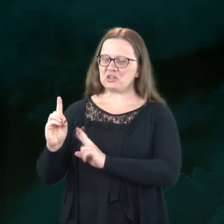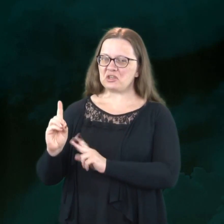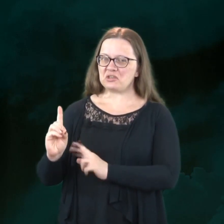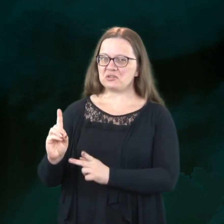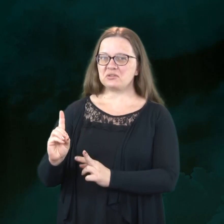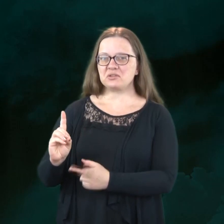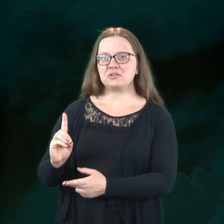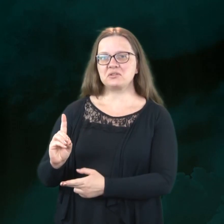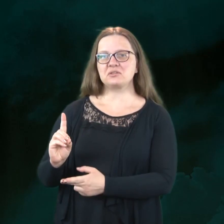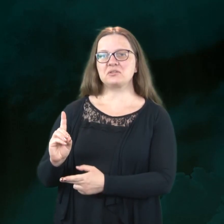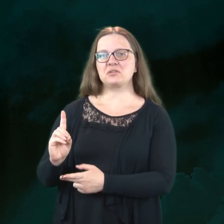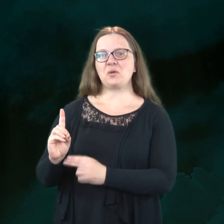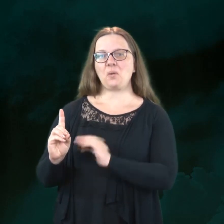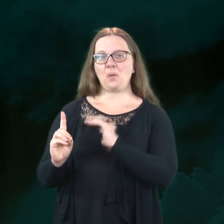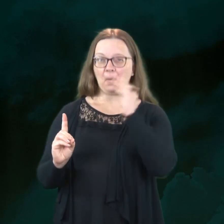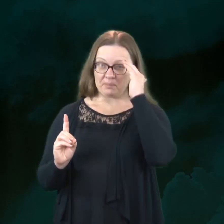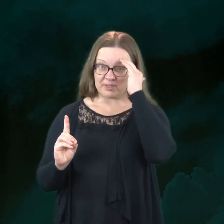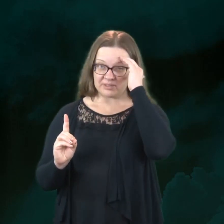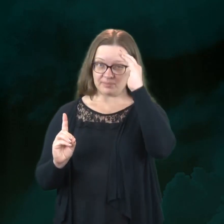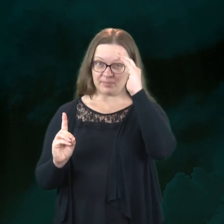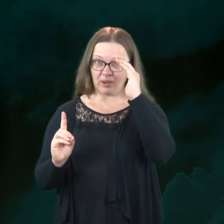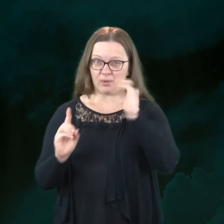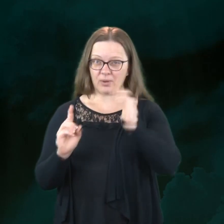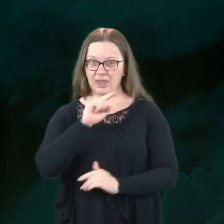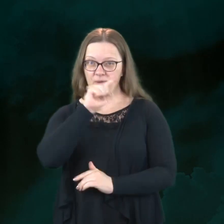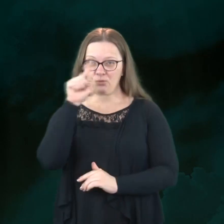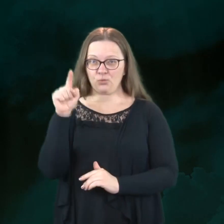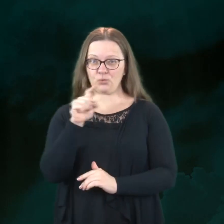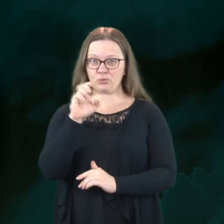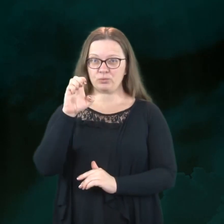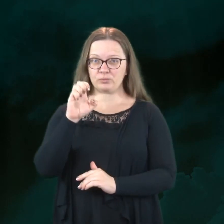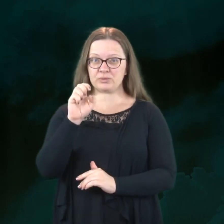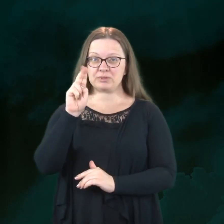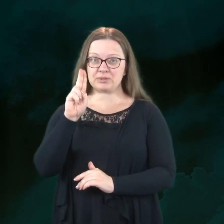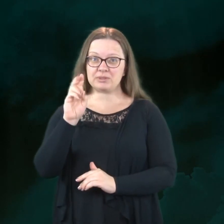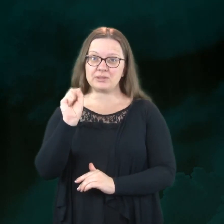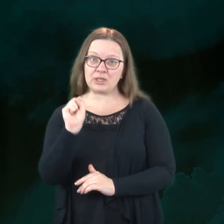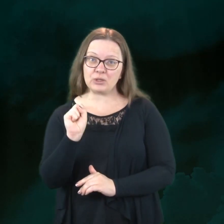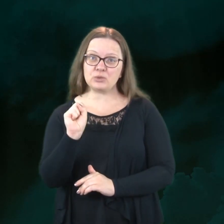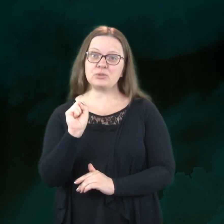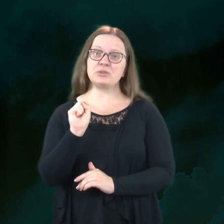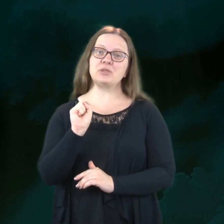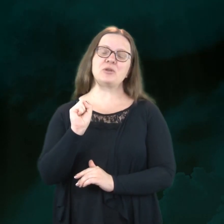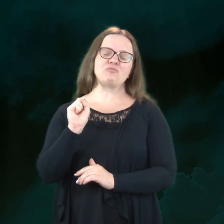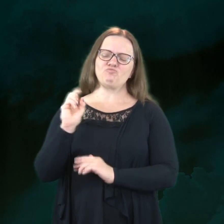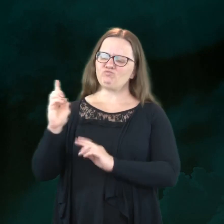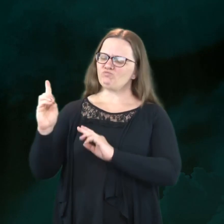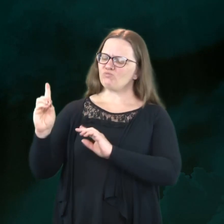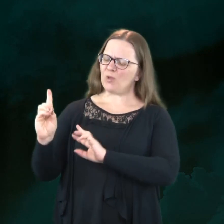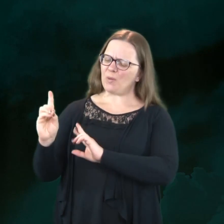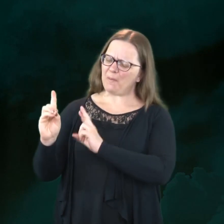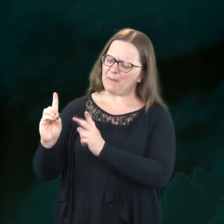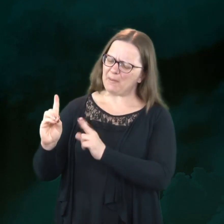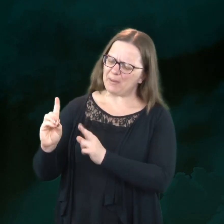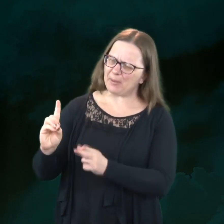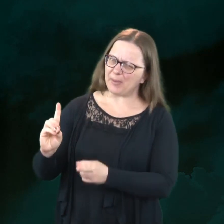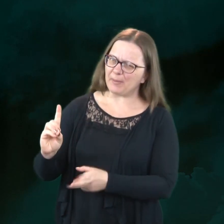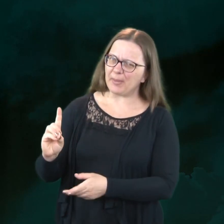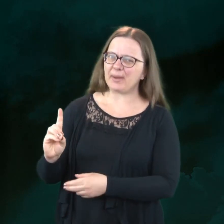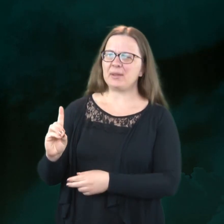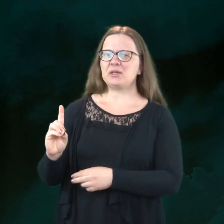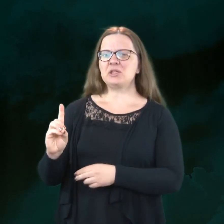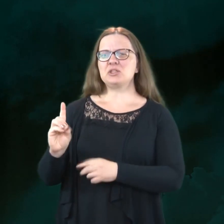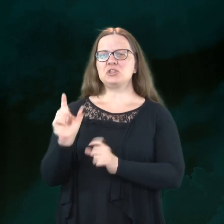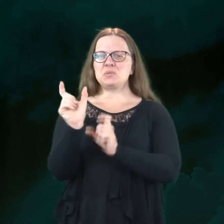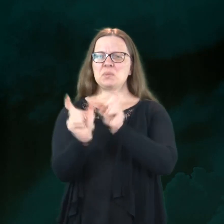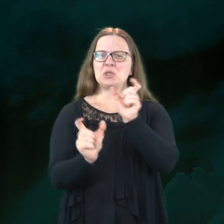dos deuses era o Zeus. E todos esses deuses, semideuses e dos heróis, né, todos